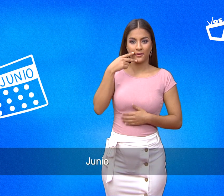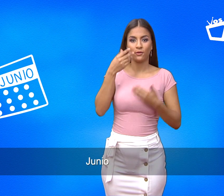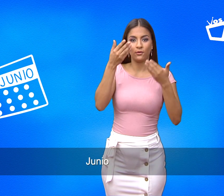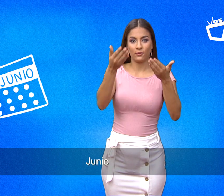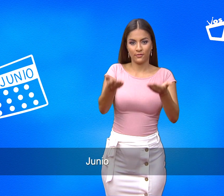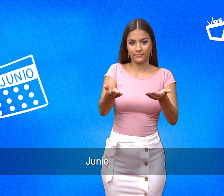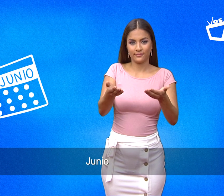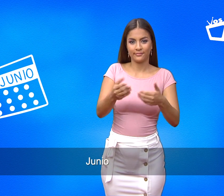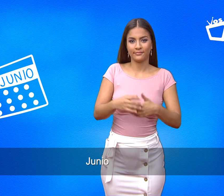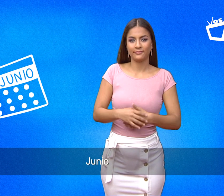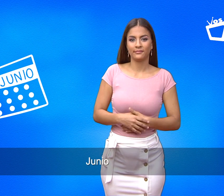junio